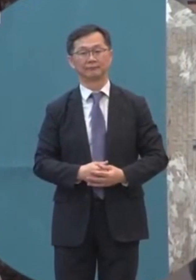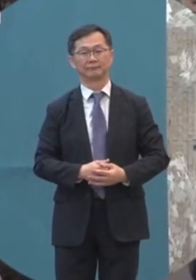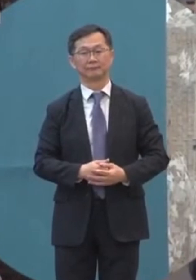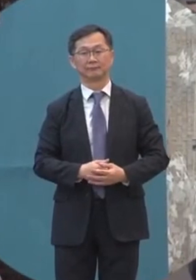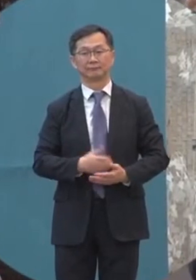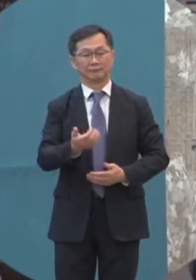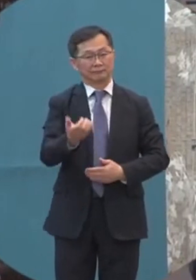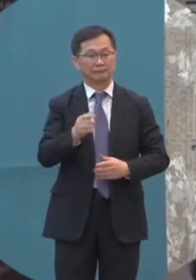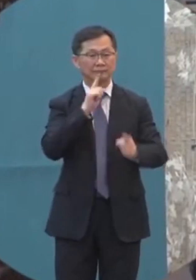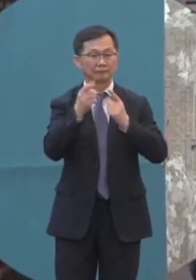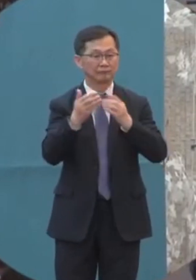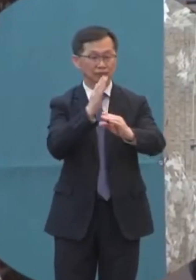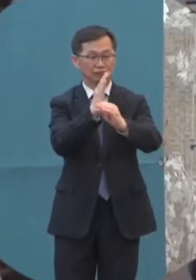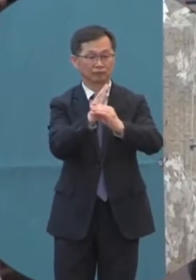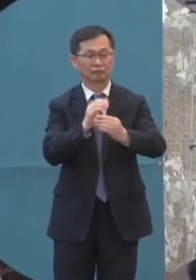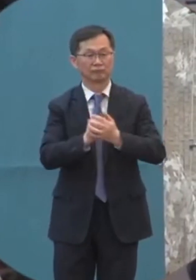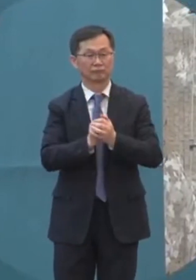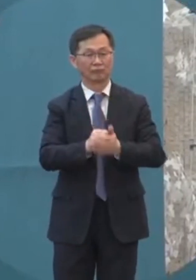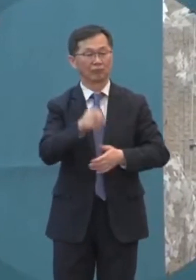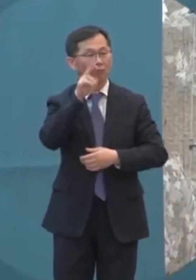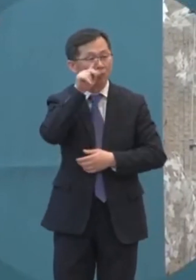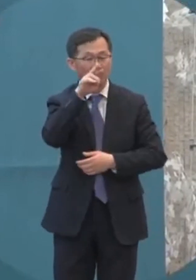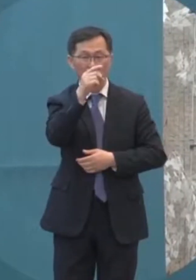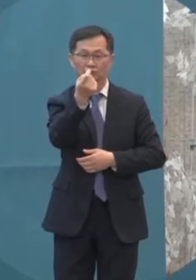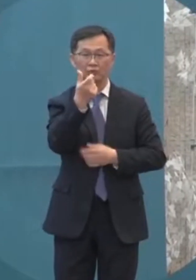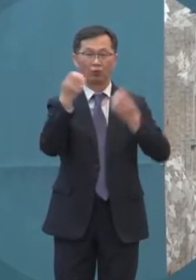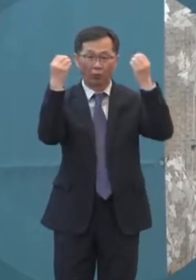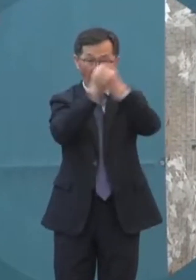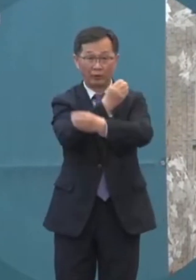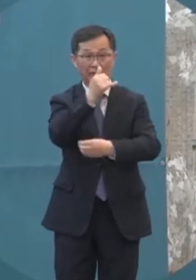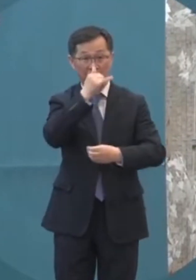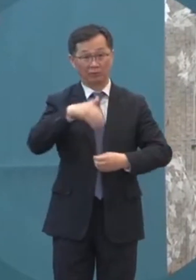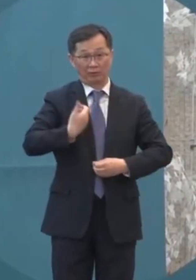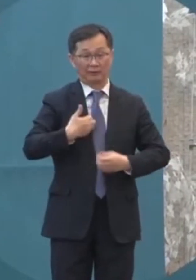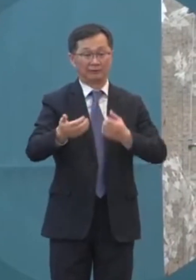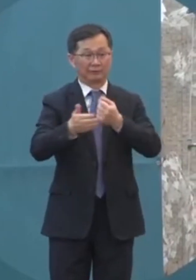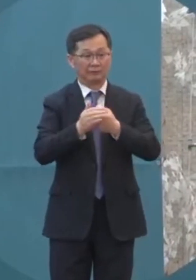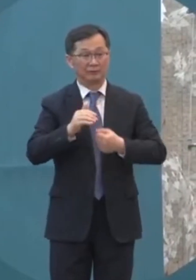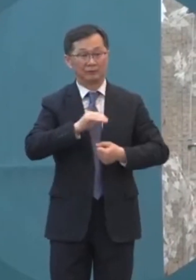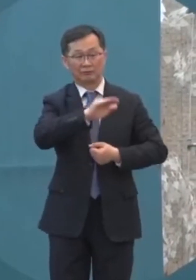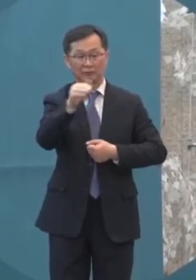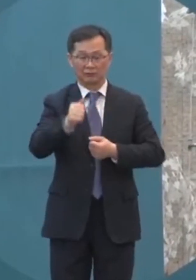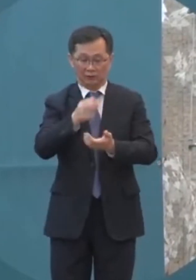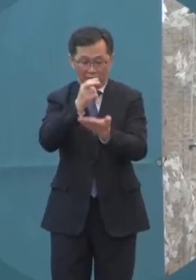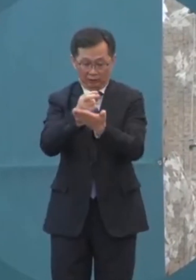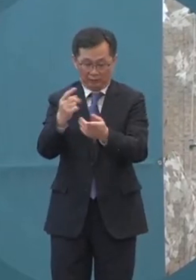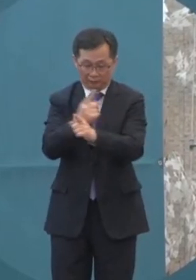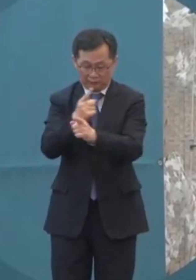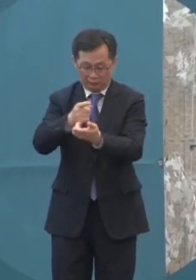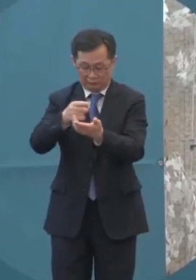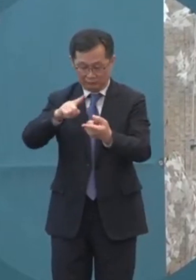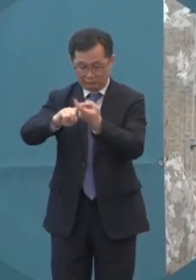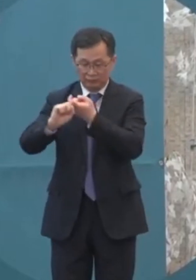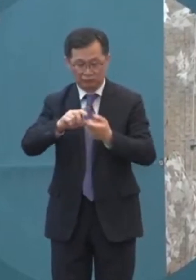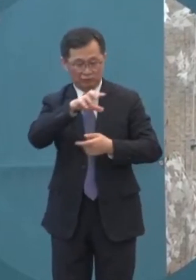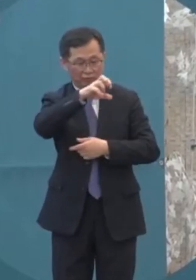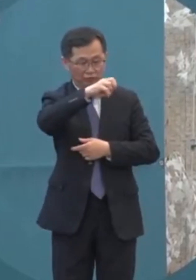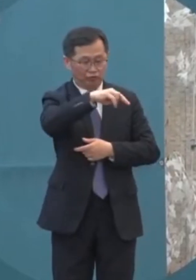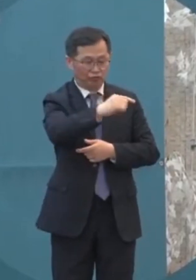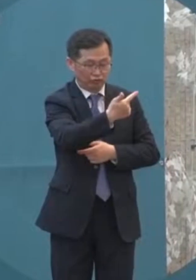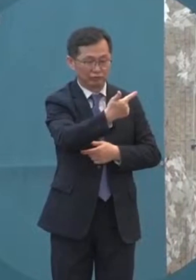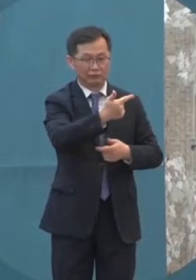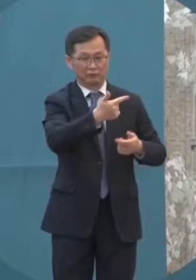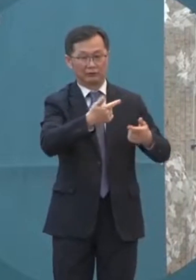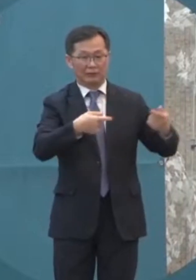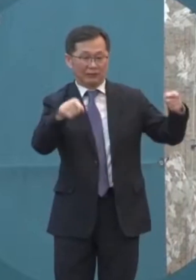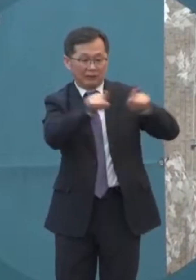그리고 아까 말씀 중에 혹시 오해가 생길 수가 있는데 헌정 회장님하고 윤석열 대통령하고 제가